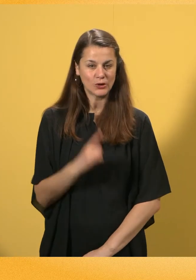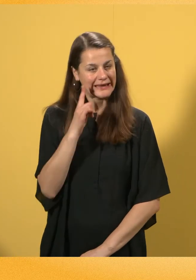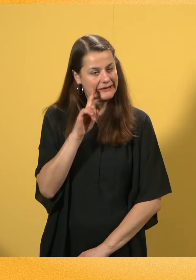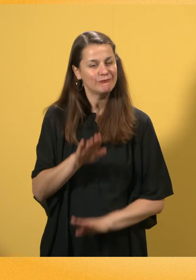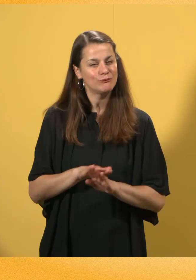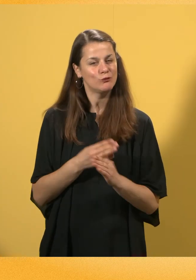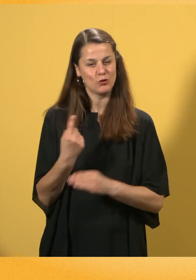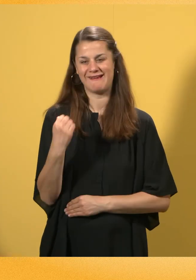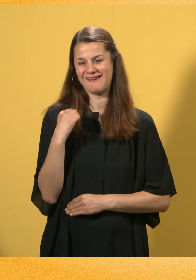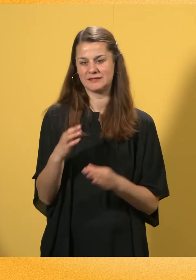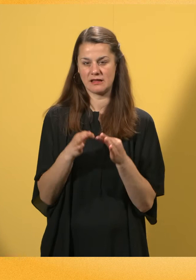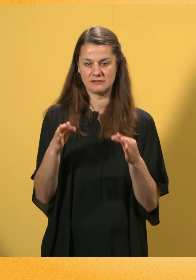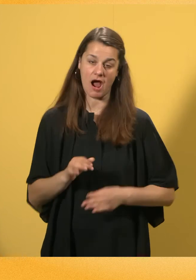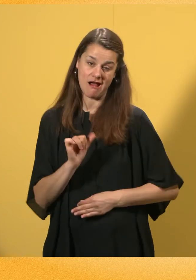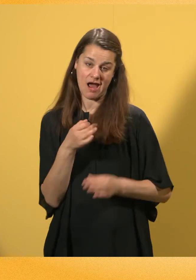Tag,